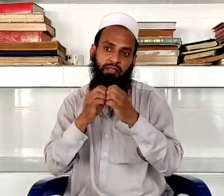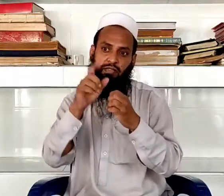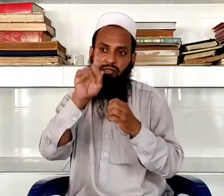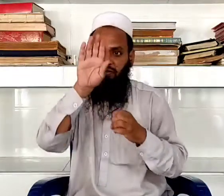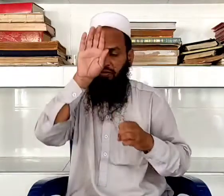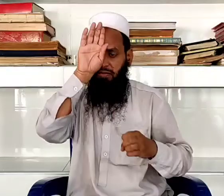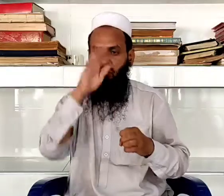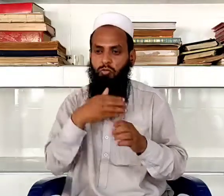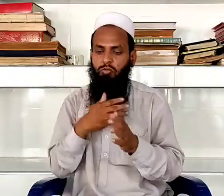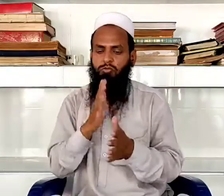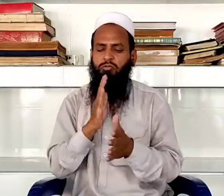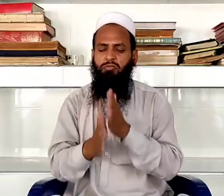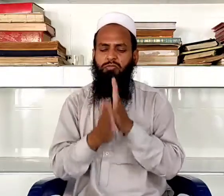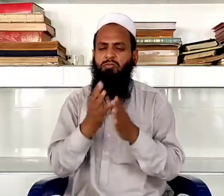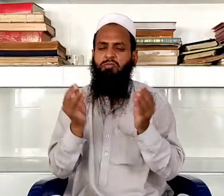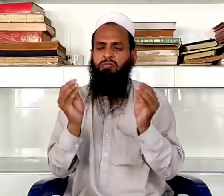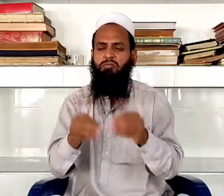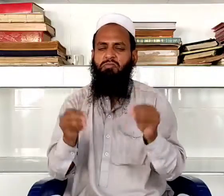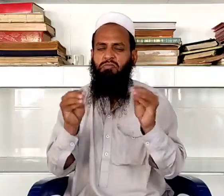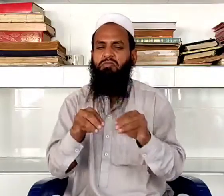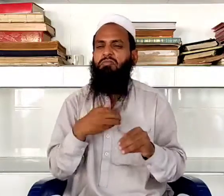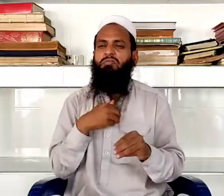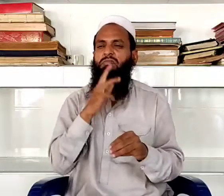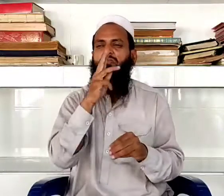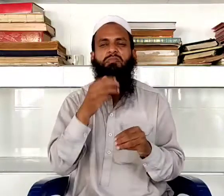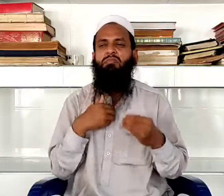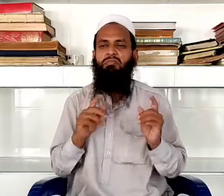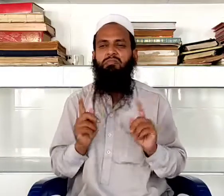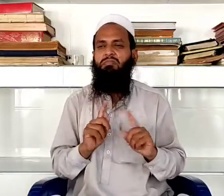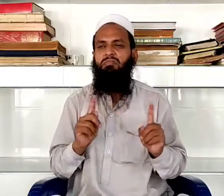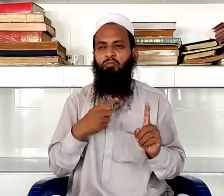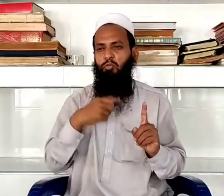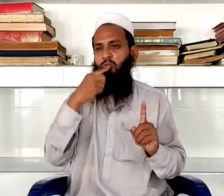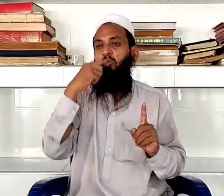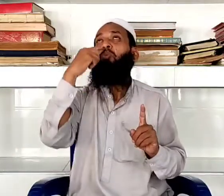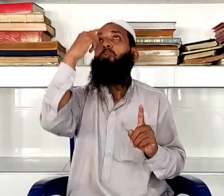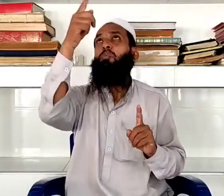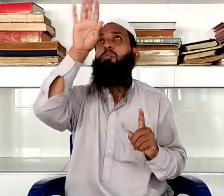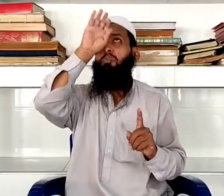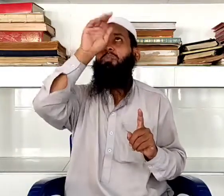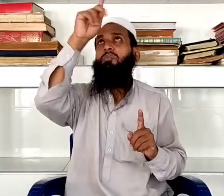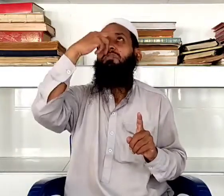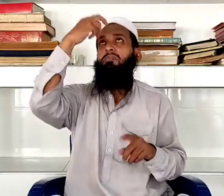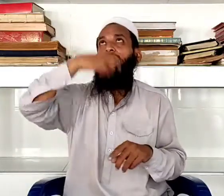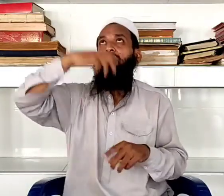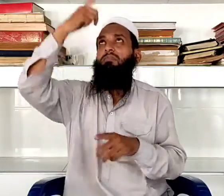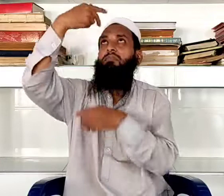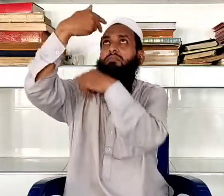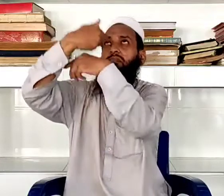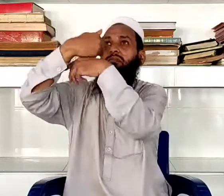फरमान और मेरे समेत तमाम सामेईन हक सुन के ओदे उत्ते अमल पैरा होने